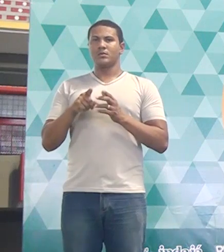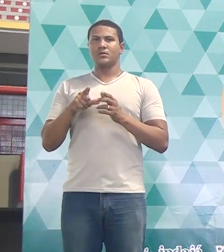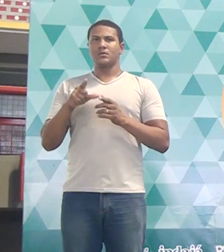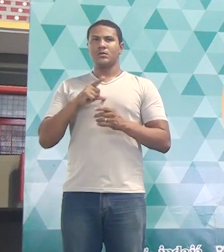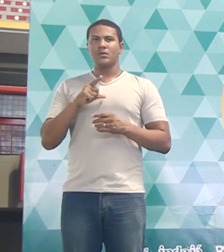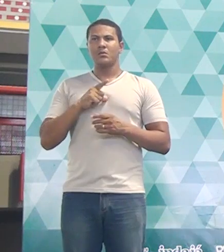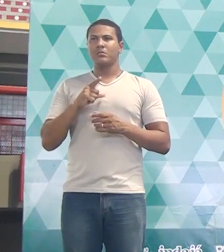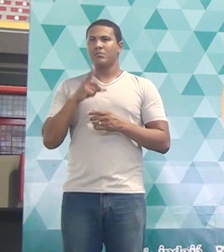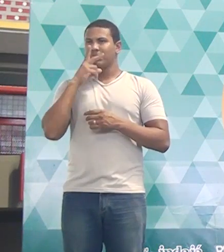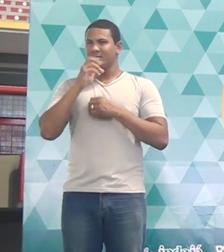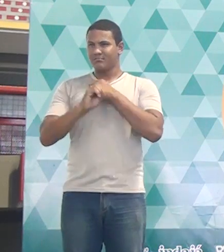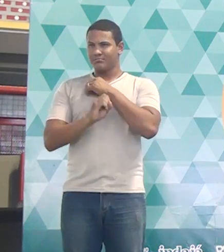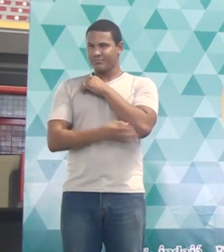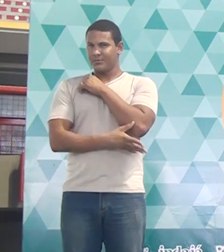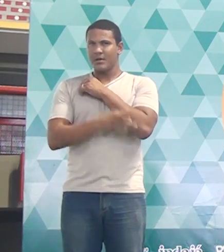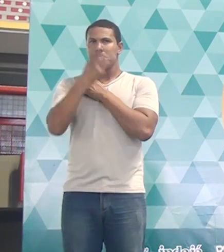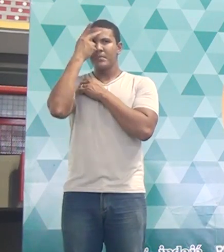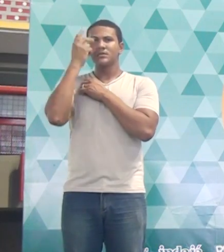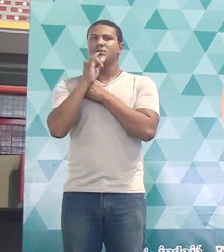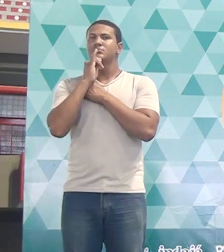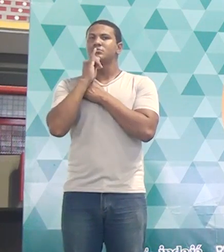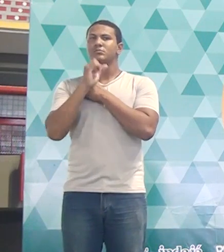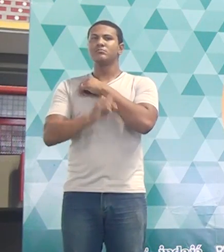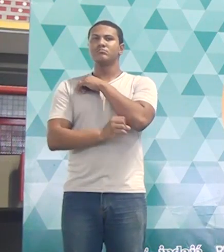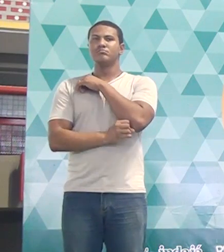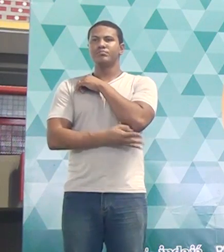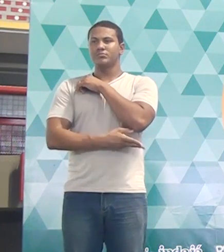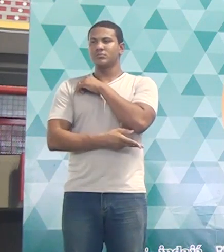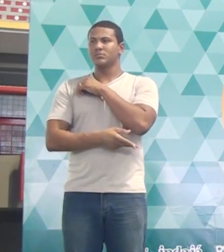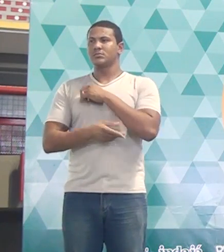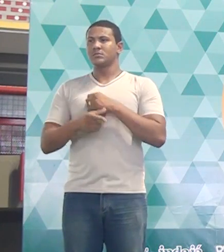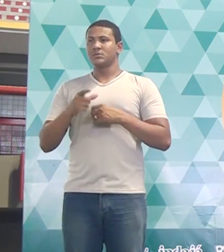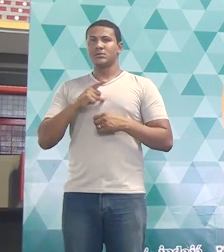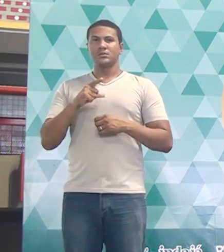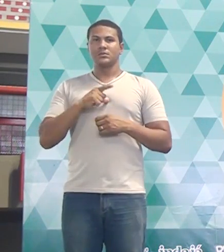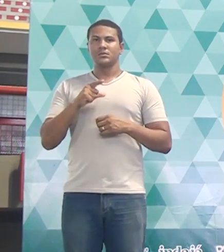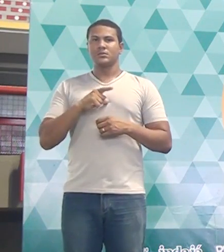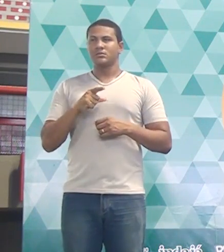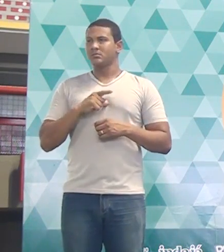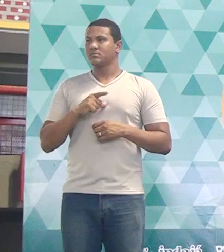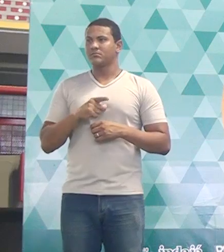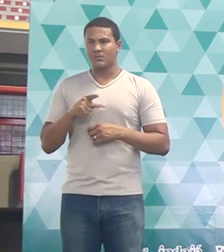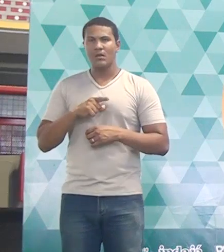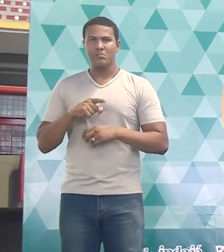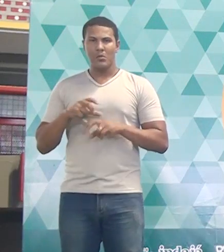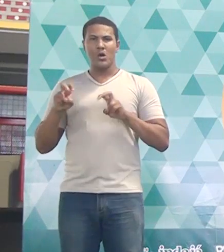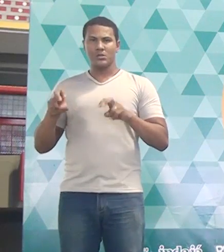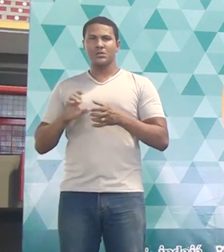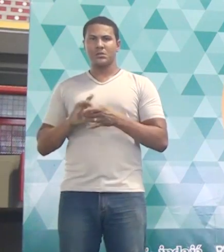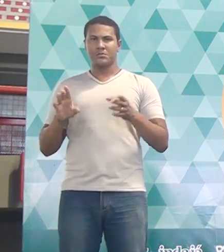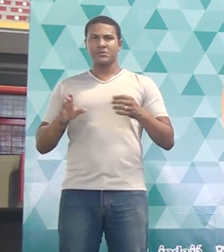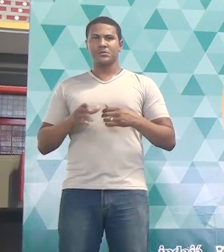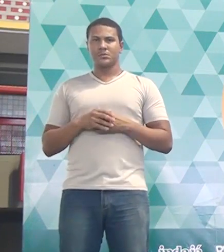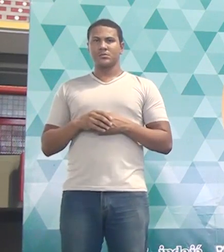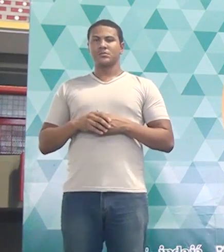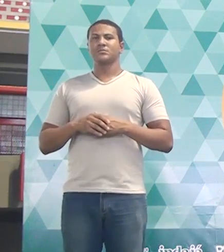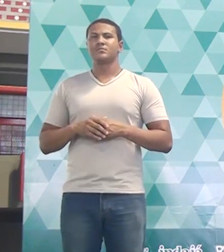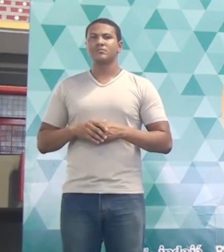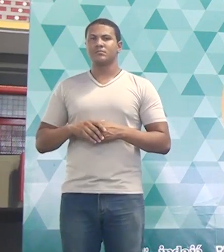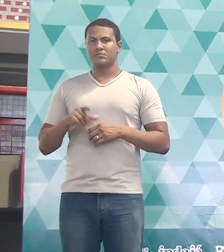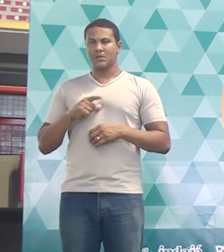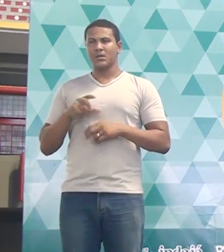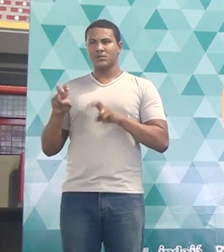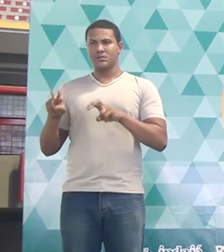famoso pum. Quando uma pessoa solta um pum, ela libera uma mistura de gases. Entre esses gases tem o gás